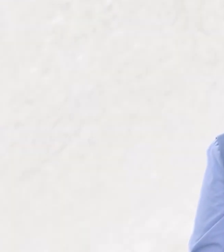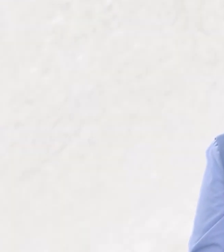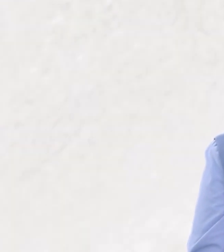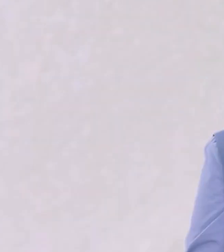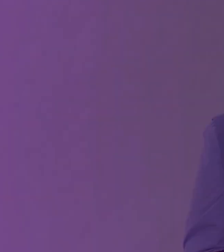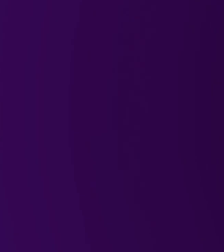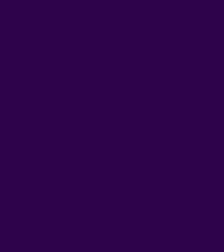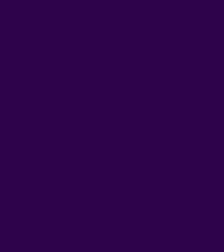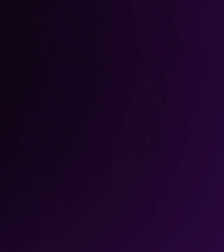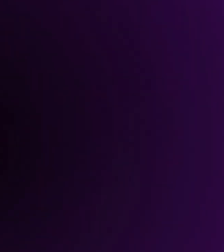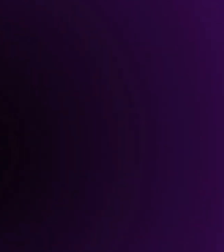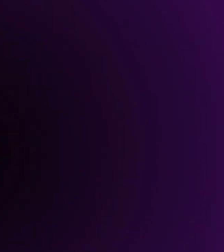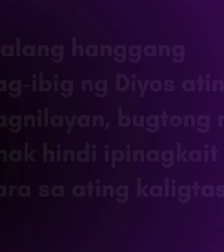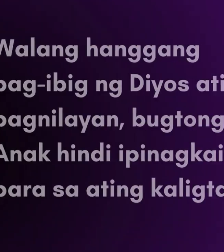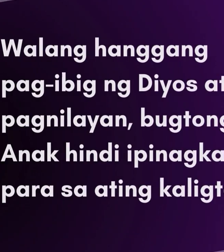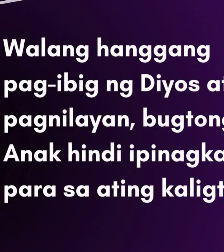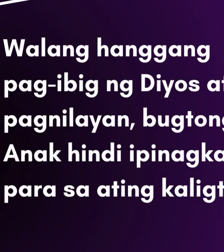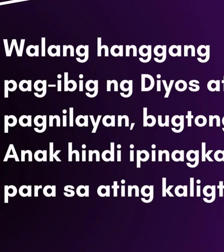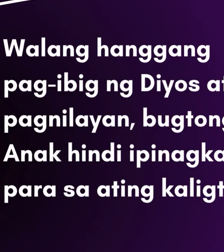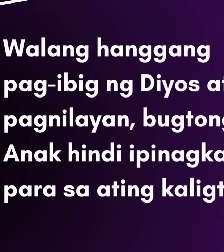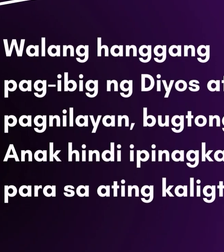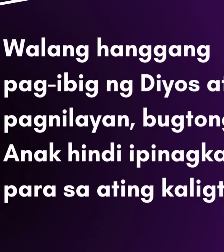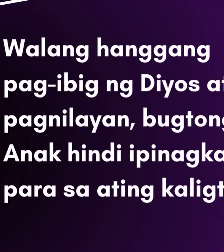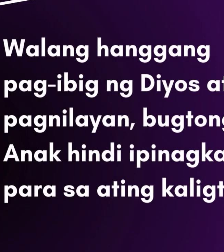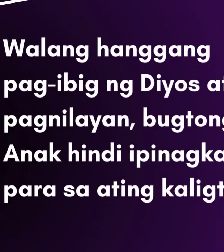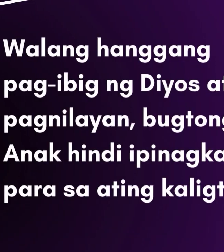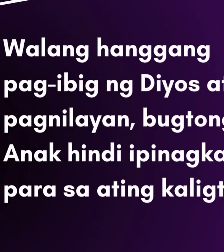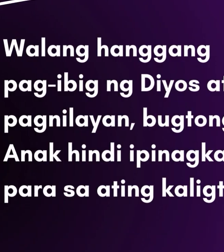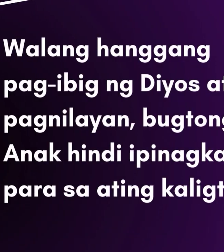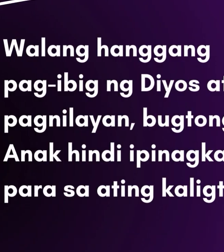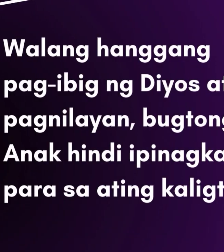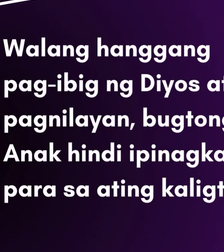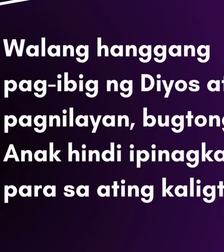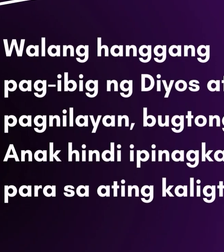na nagpapaalalang walang hanggang pag-ibig ng Diyos ating